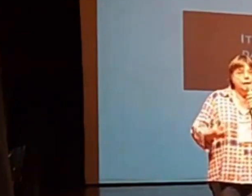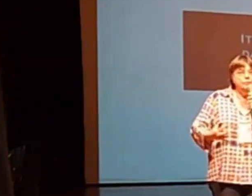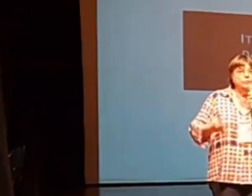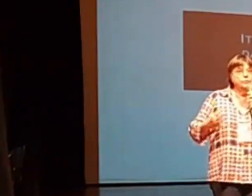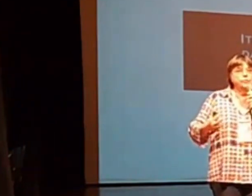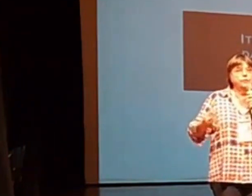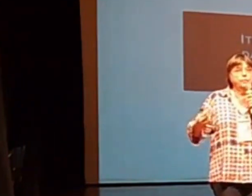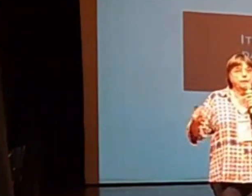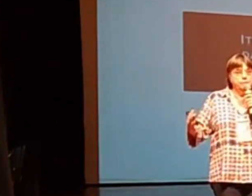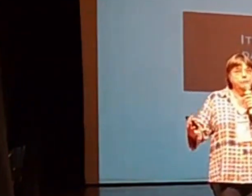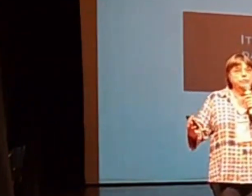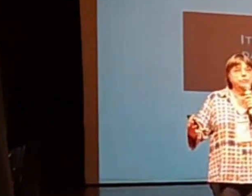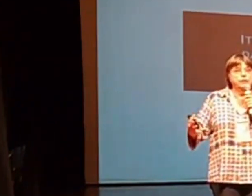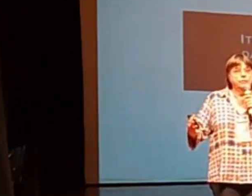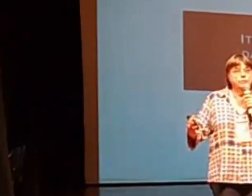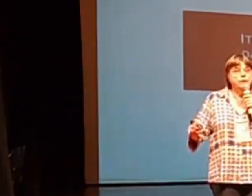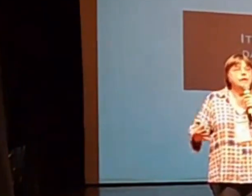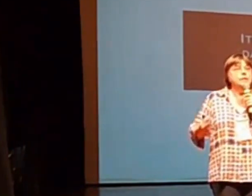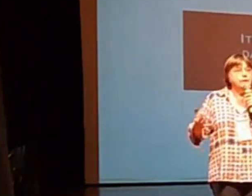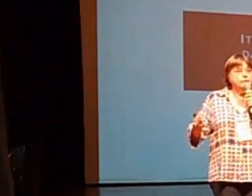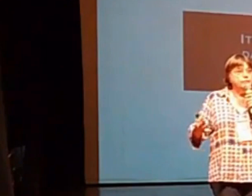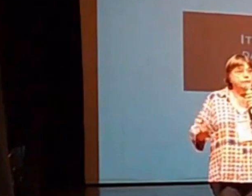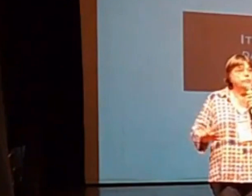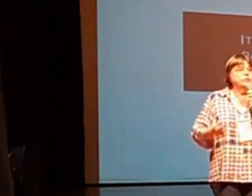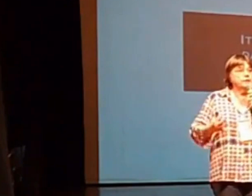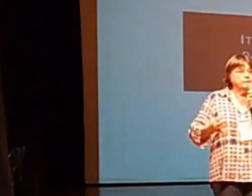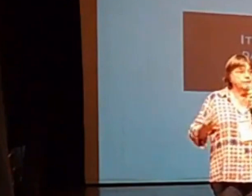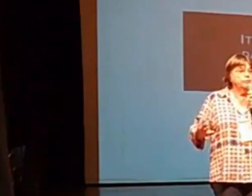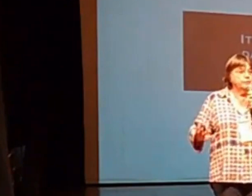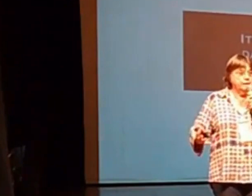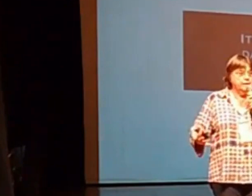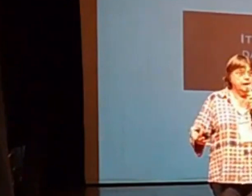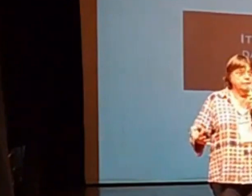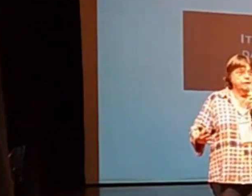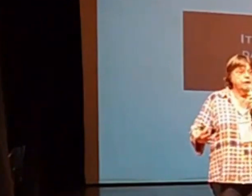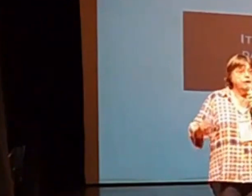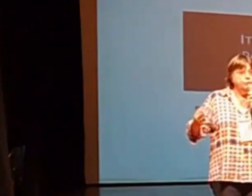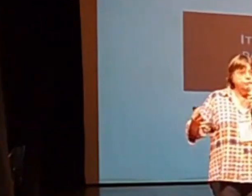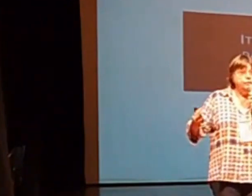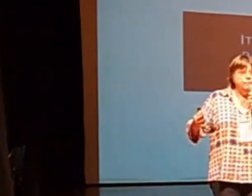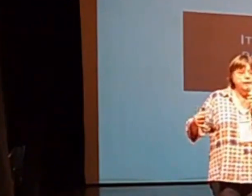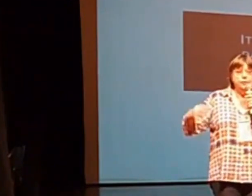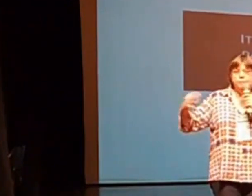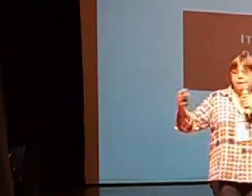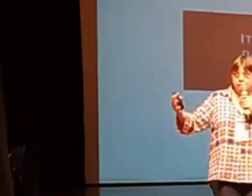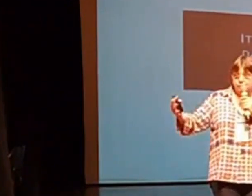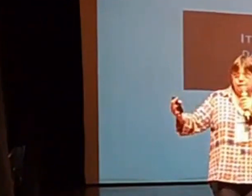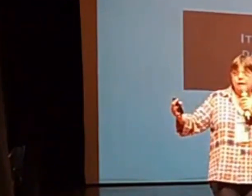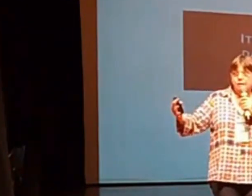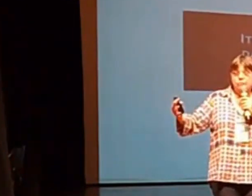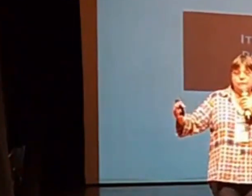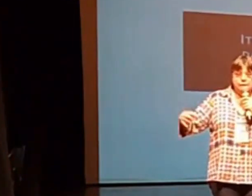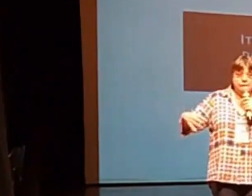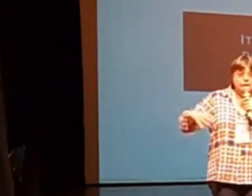escoliose dentro do Sistema Único de Saúde seja feito um tratamento de qualidade. Justamente para evitar o quê?